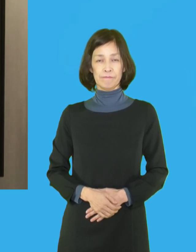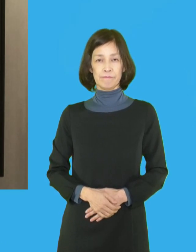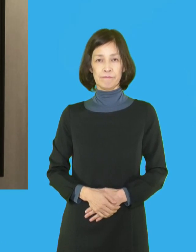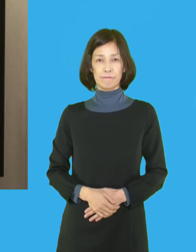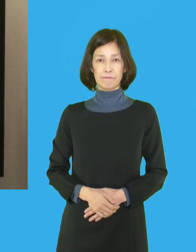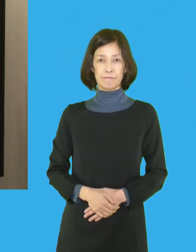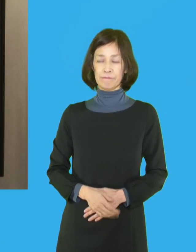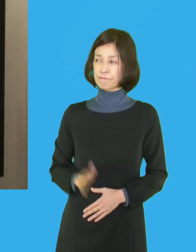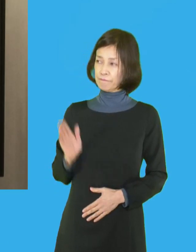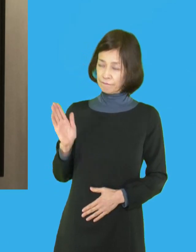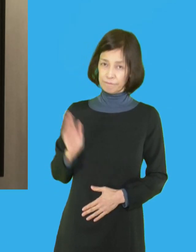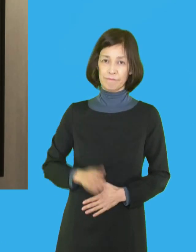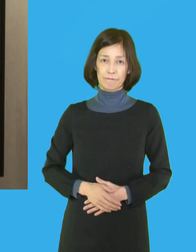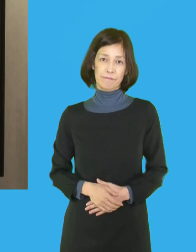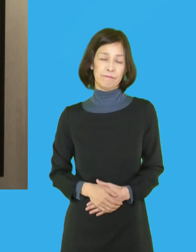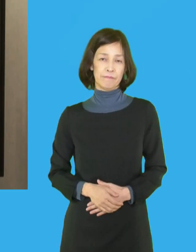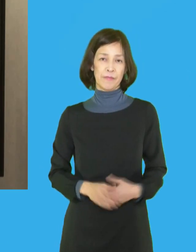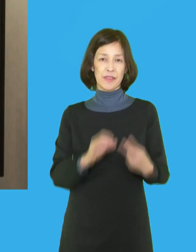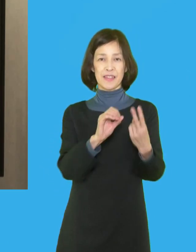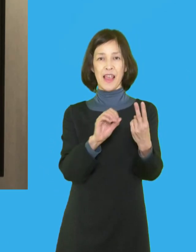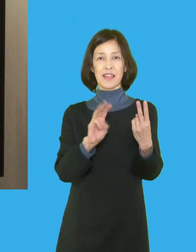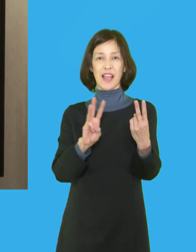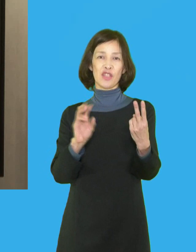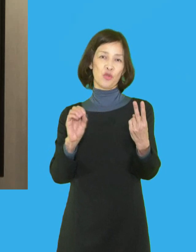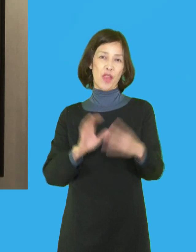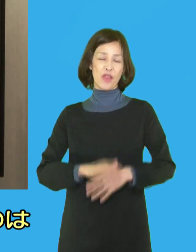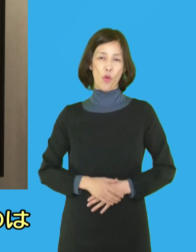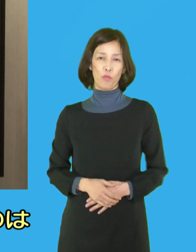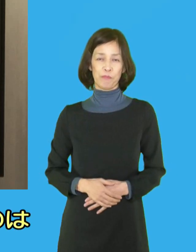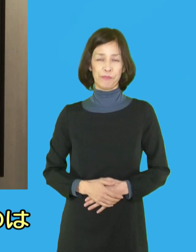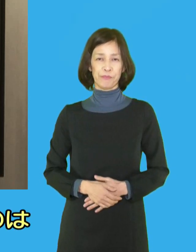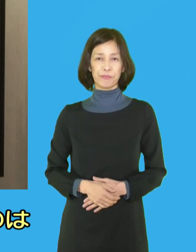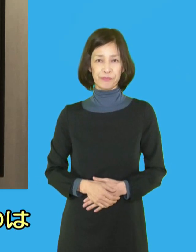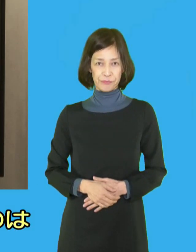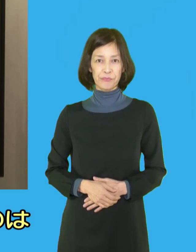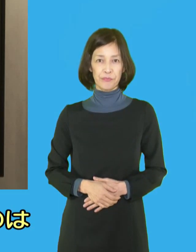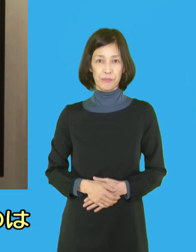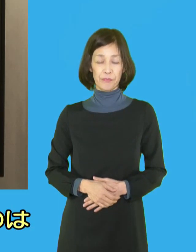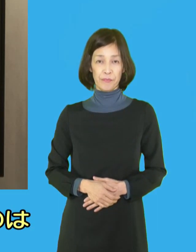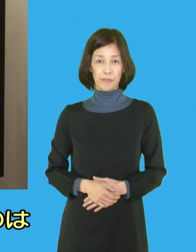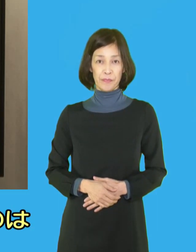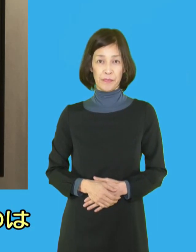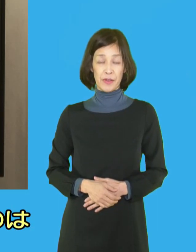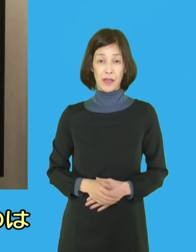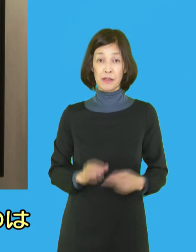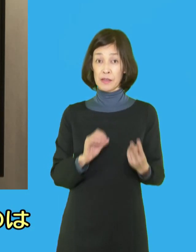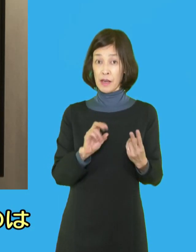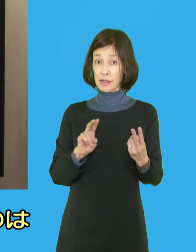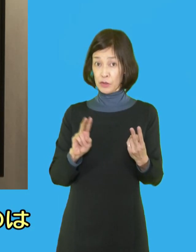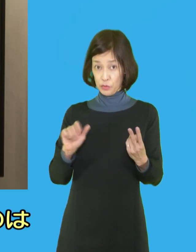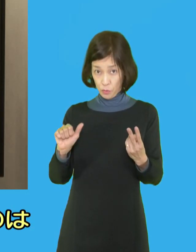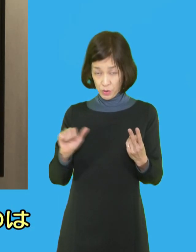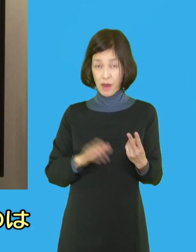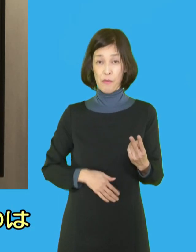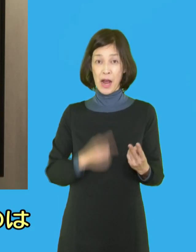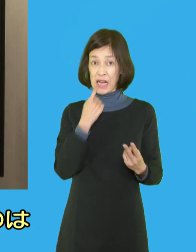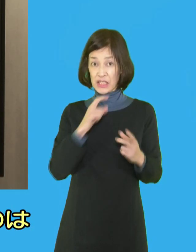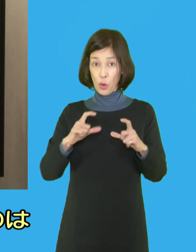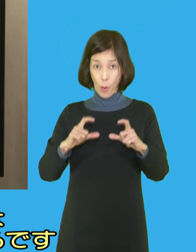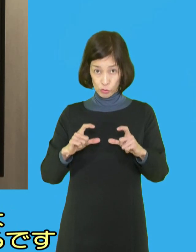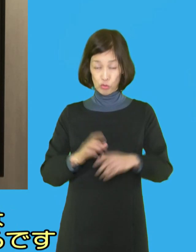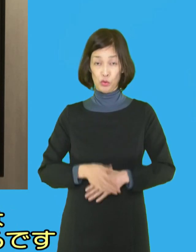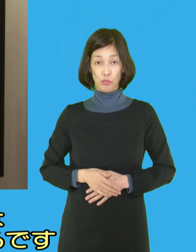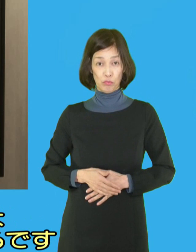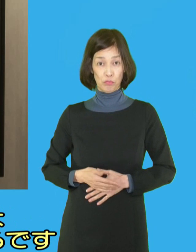いきますかね。はい、2030年度、2025年度までというものはもう今白枠にしています